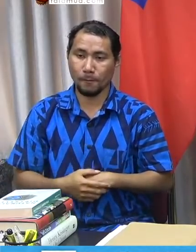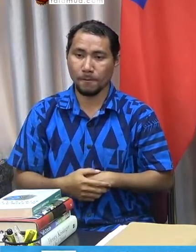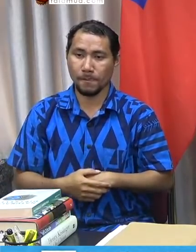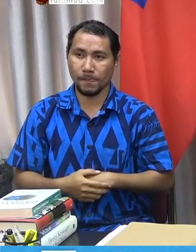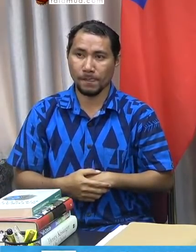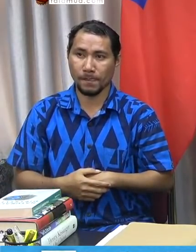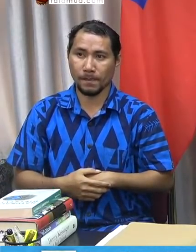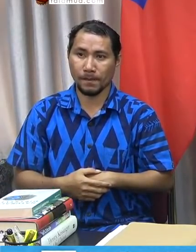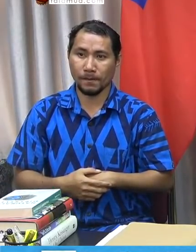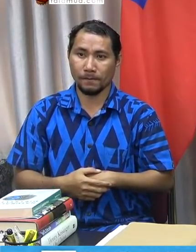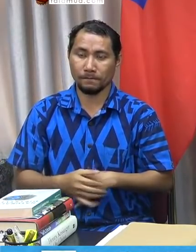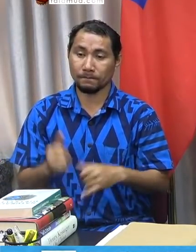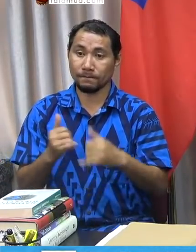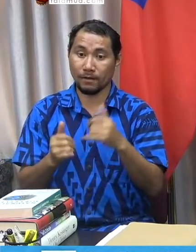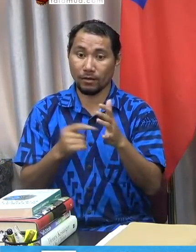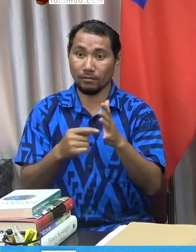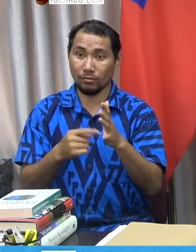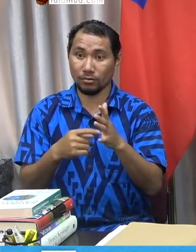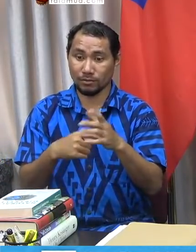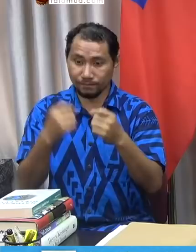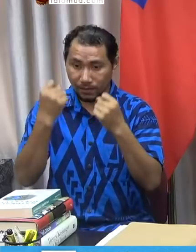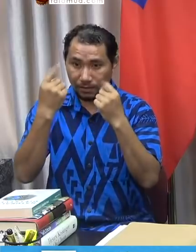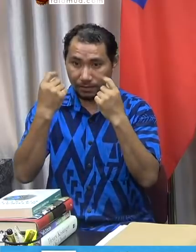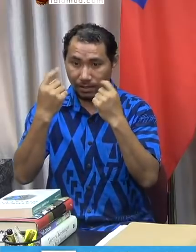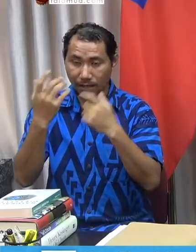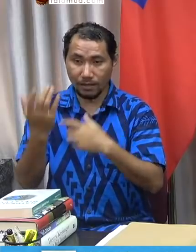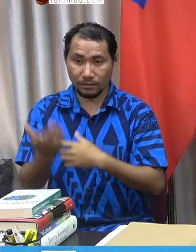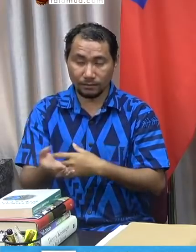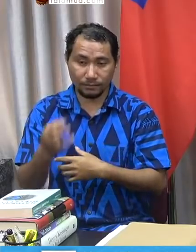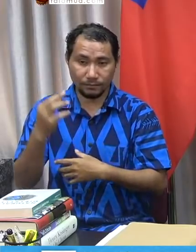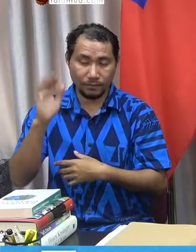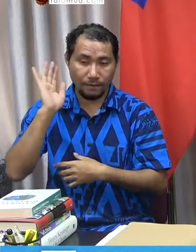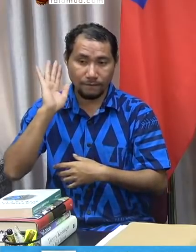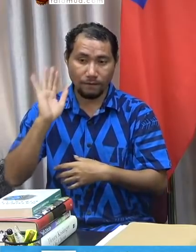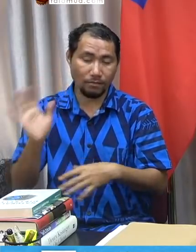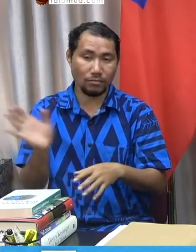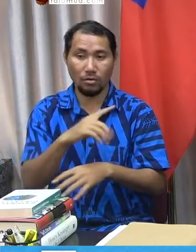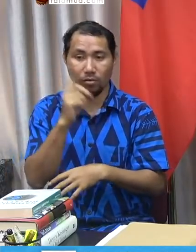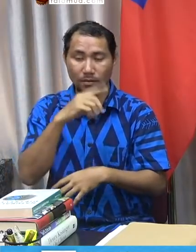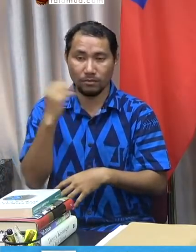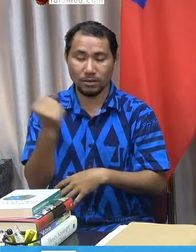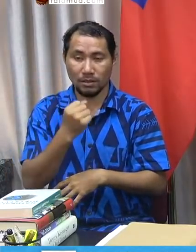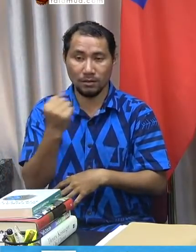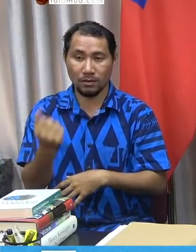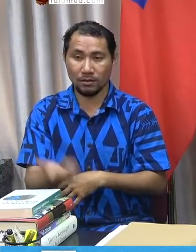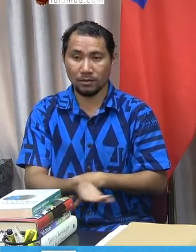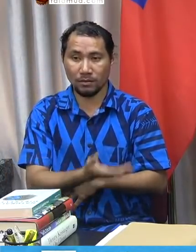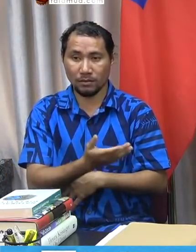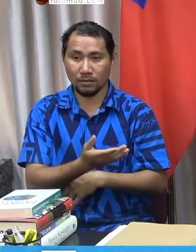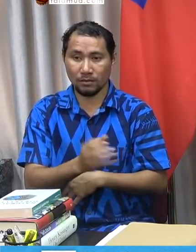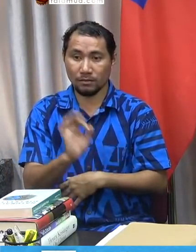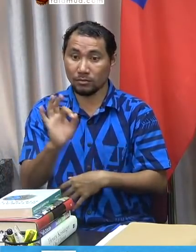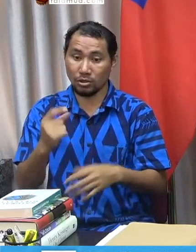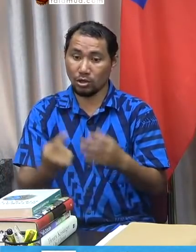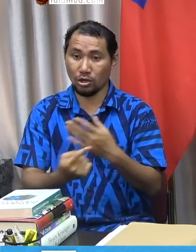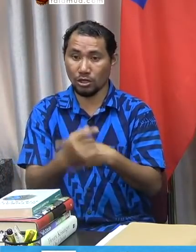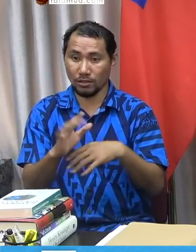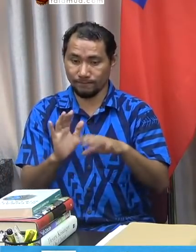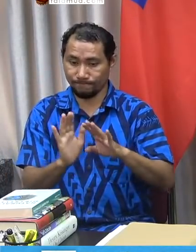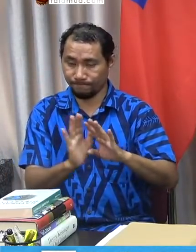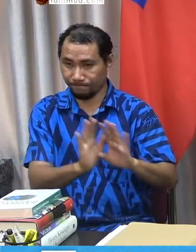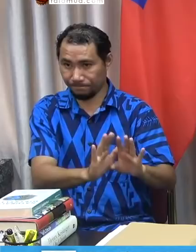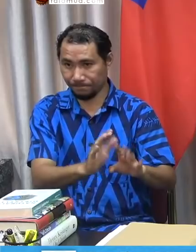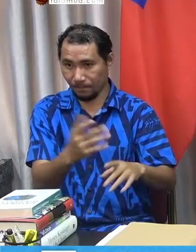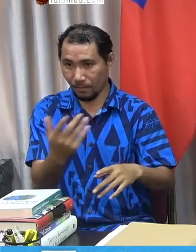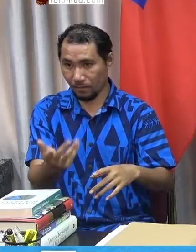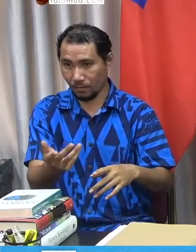na whaamalamlamatu ia mai se le whaafonga mai ale atunu e le o le te ena o le